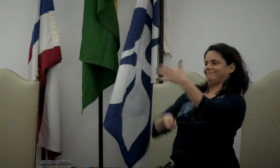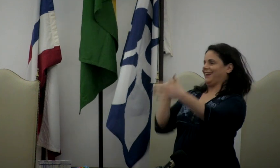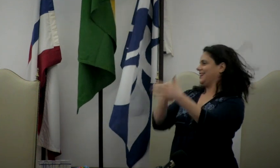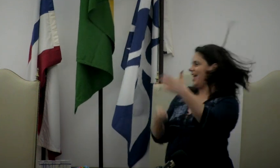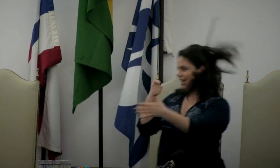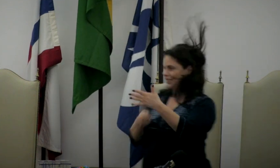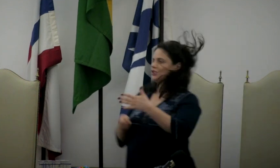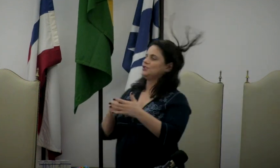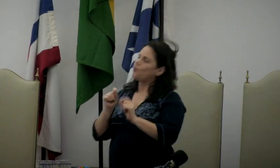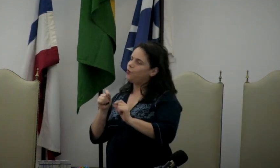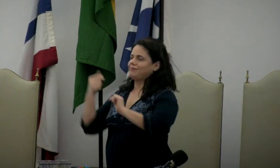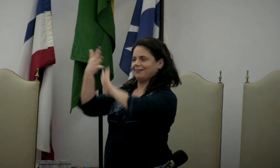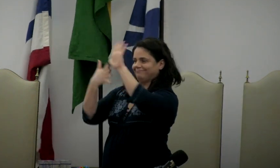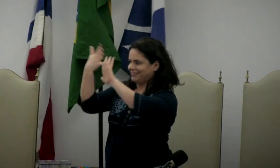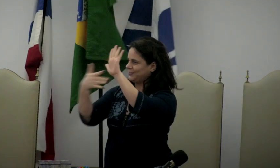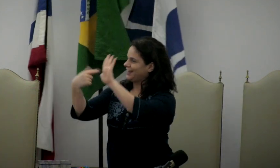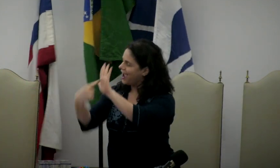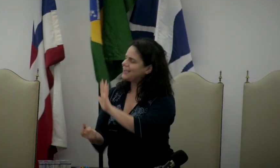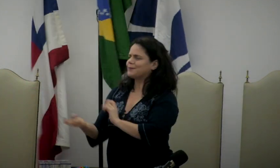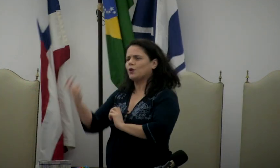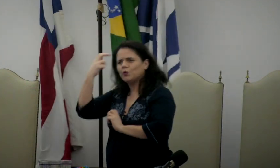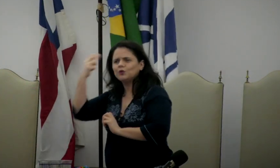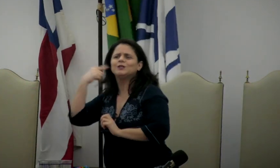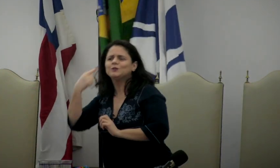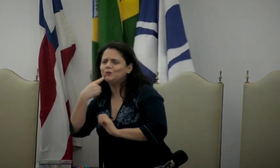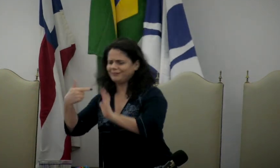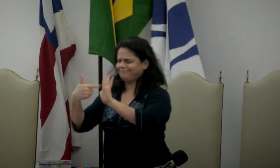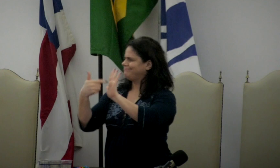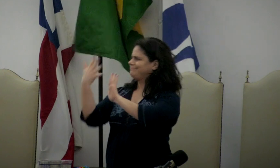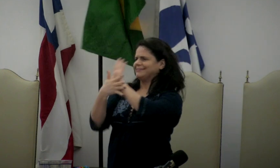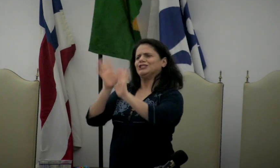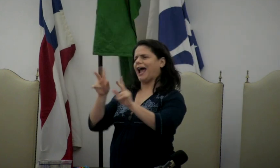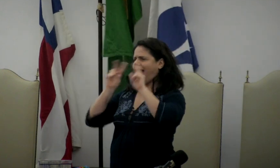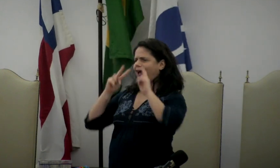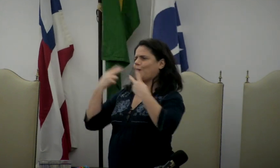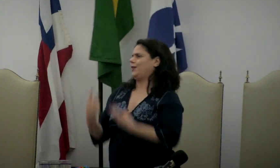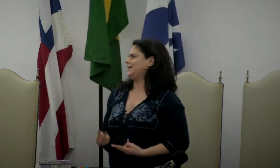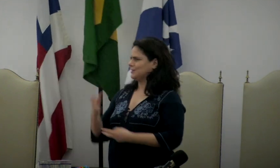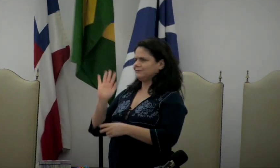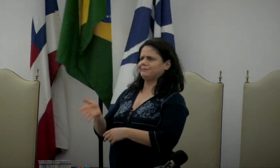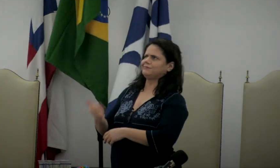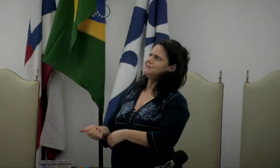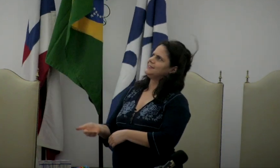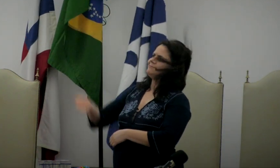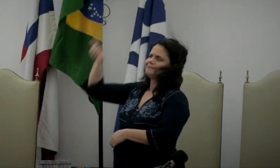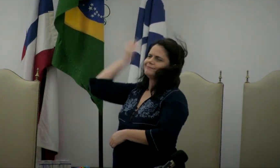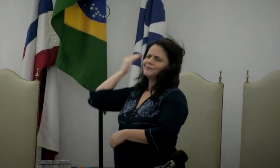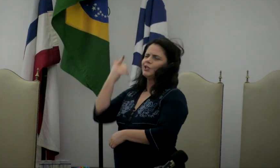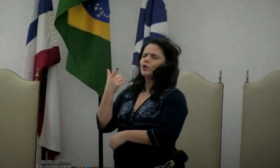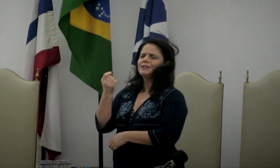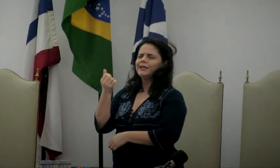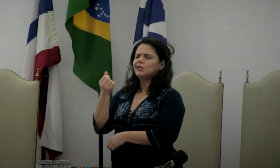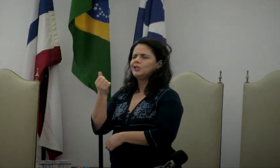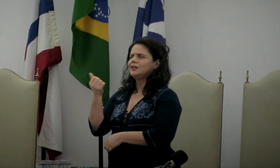Eu sou uma pessoa de muitas batalhas, né? Eu luto sempre pela cultura surda, pela língua de sinais. As pessoas que me conhecem já